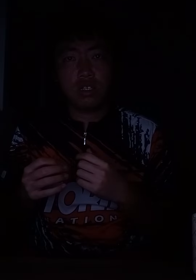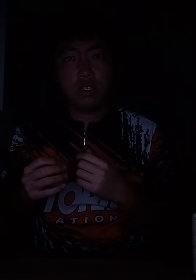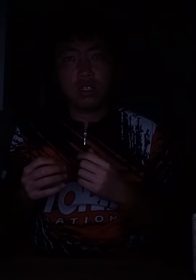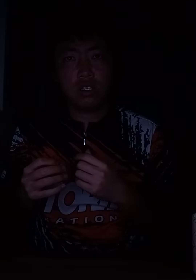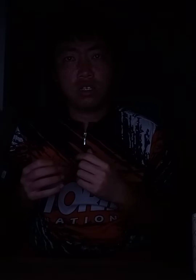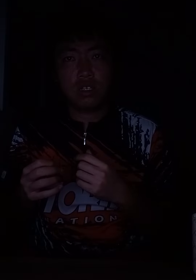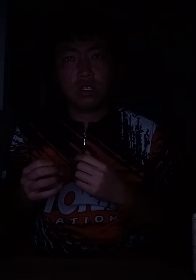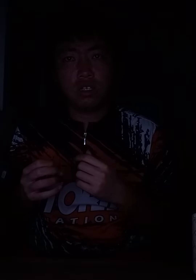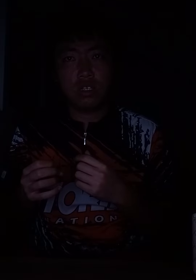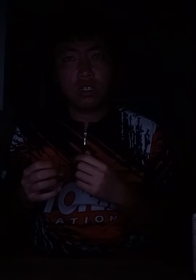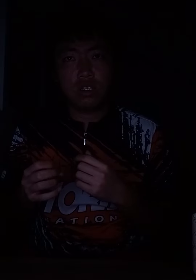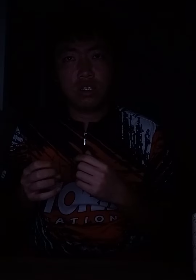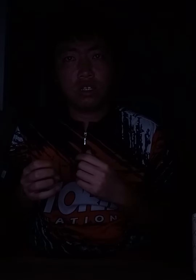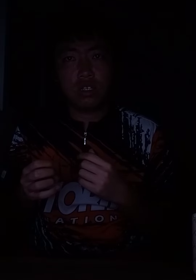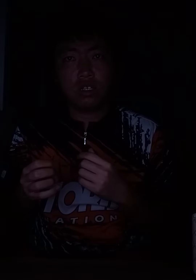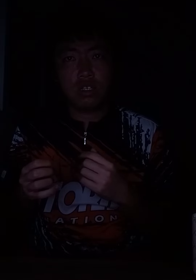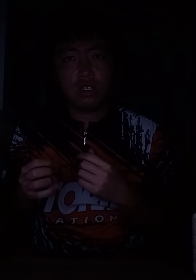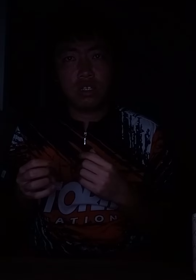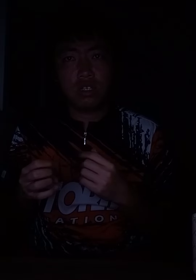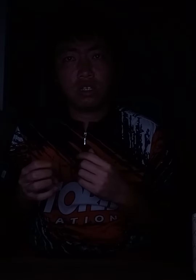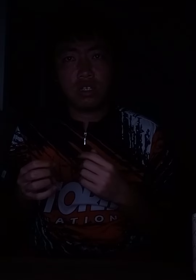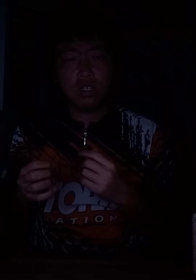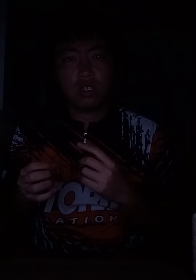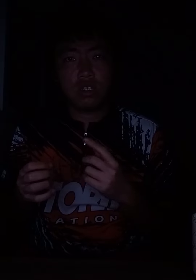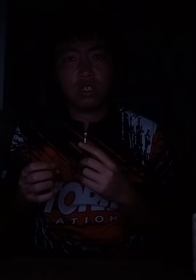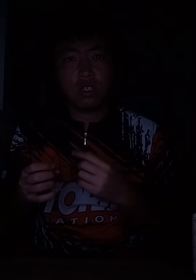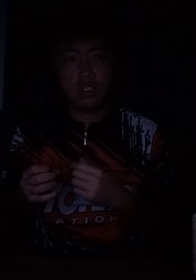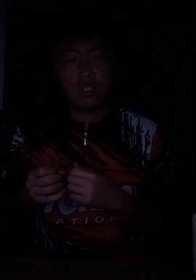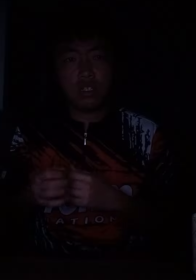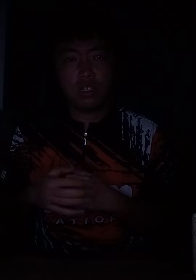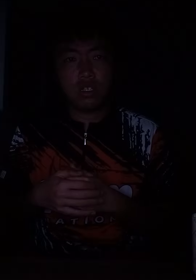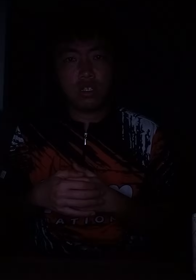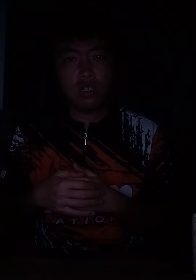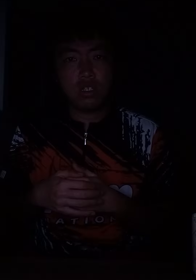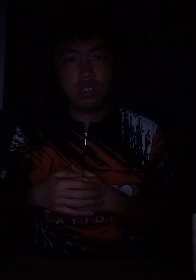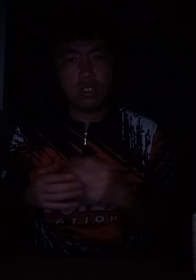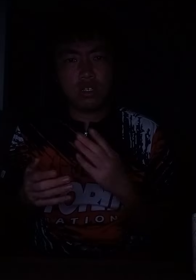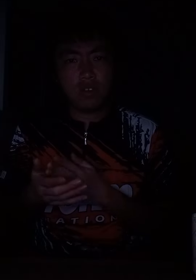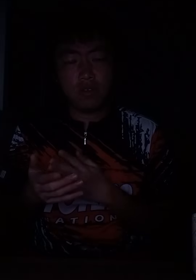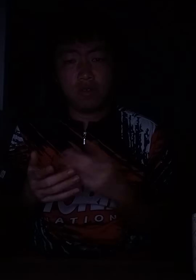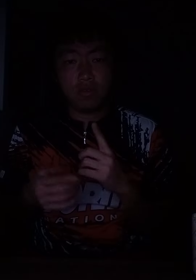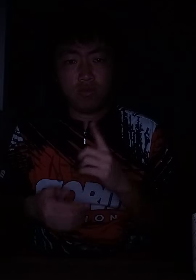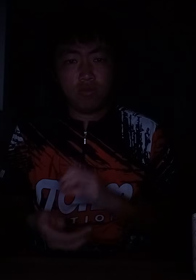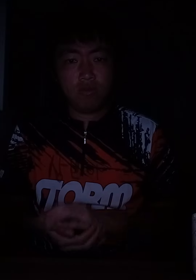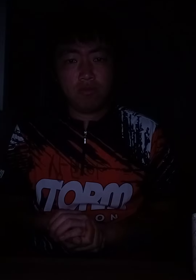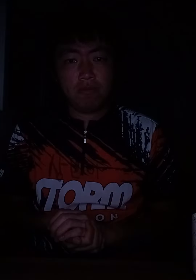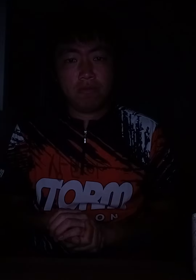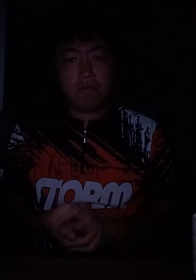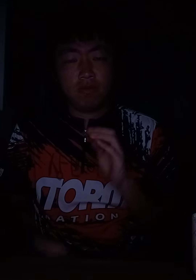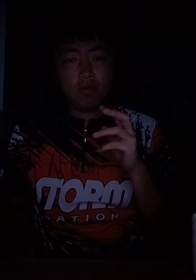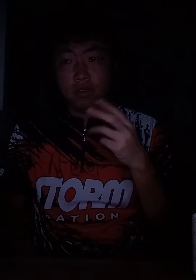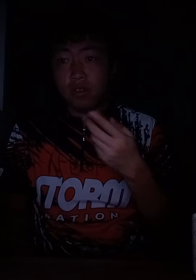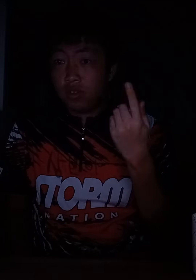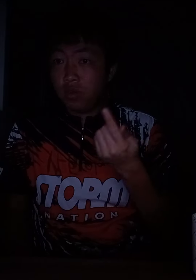드시, 난 뭐 소주 7병 정도 갖고 있는데 이거 일반 사람 못 먹는 술이거든요. 절대 못 먹거든요. 절대 못 먹죠. 예, 근데 제가 이제 한 가지 더 말씀드리는 건